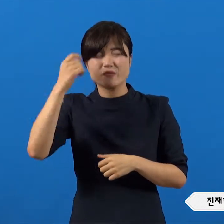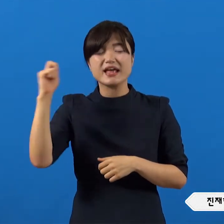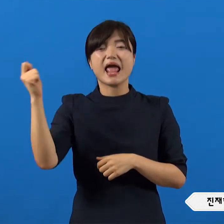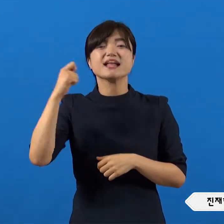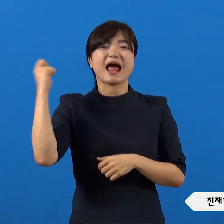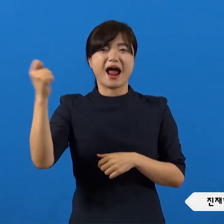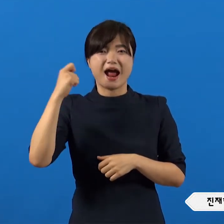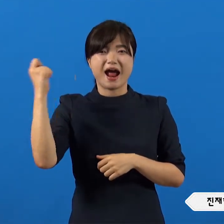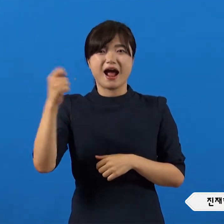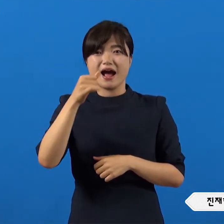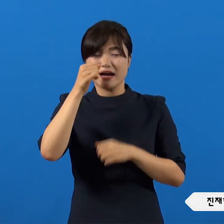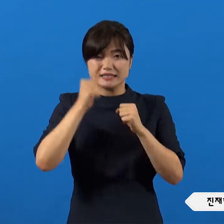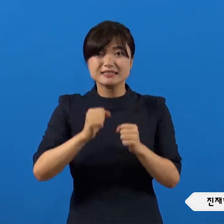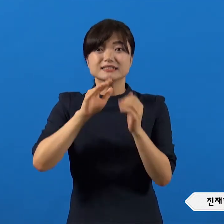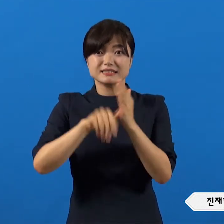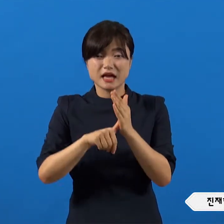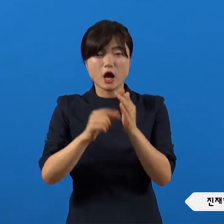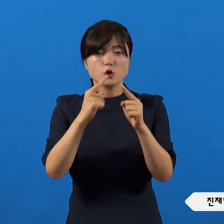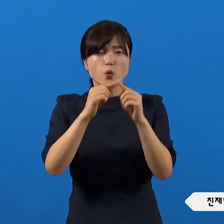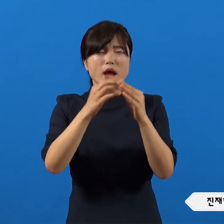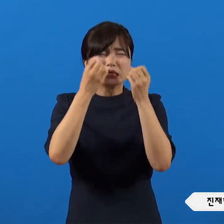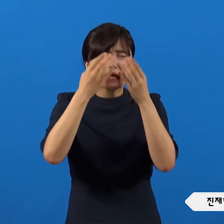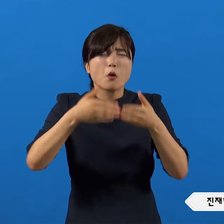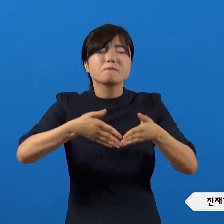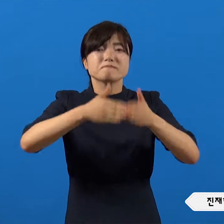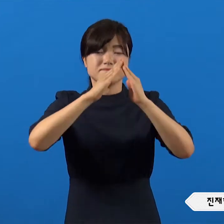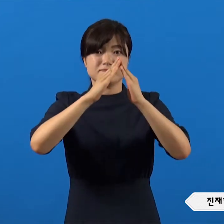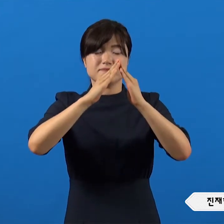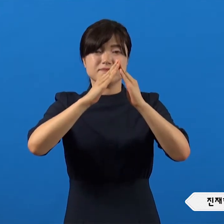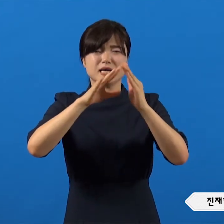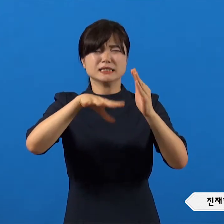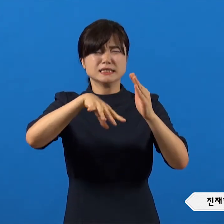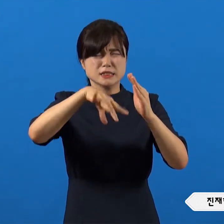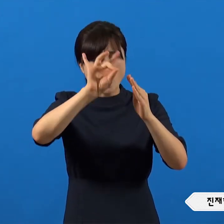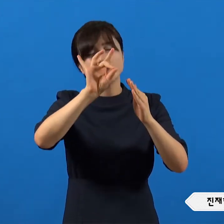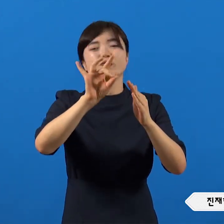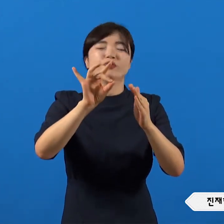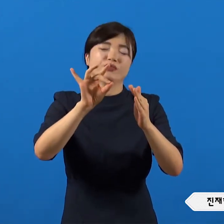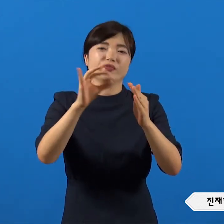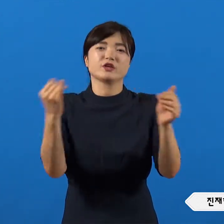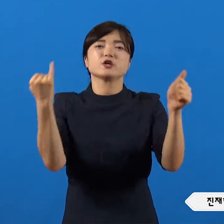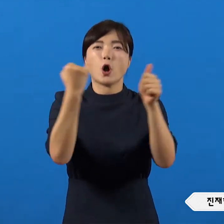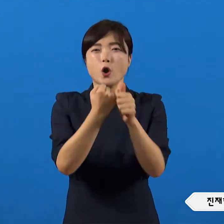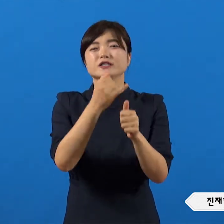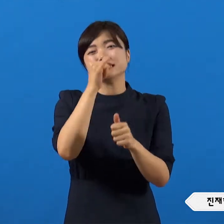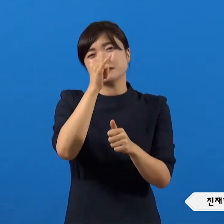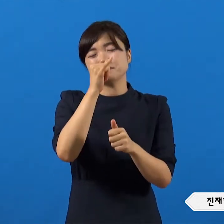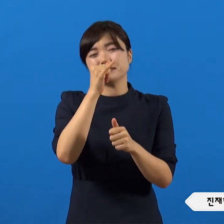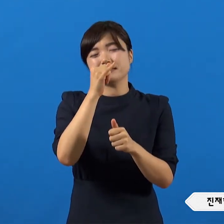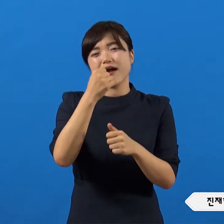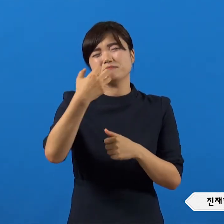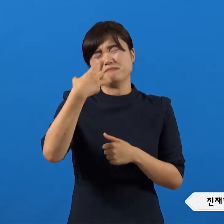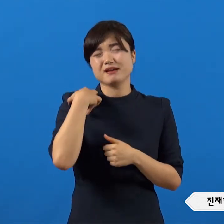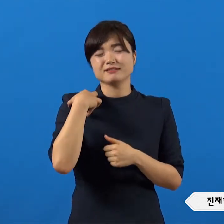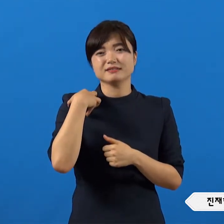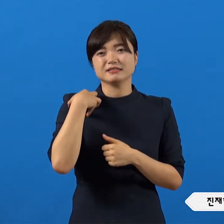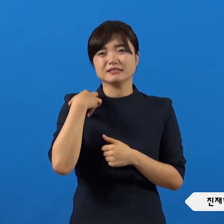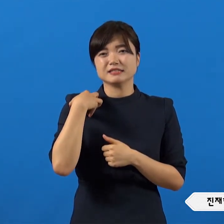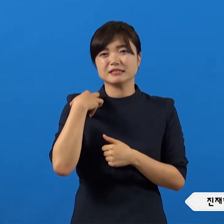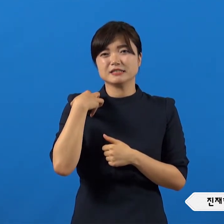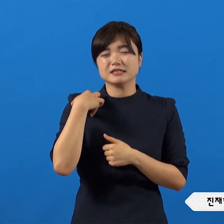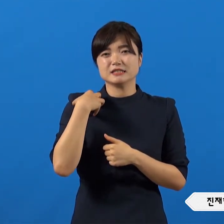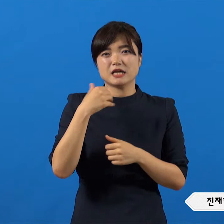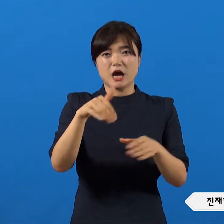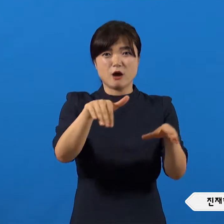있을 때 교회를 개척해서 처음으로 케냐에서 결혼식을 주례했습니다.